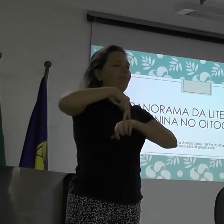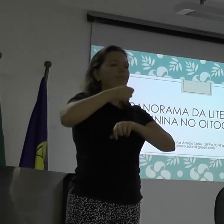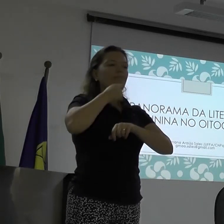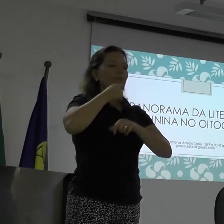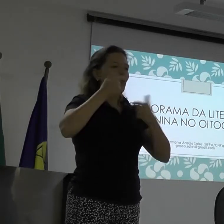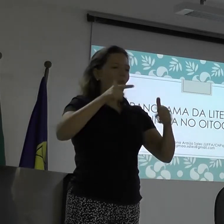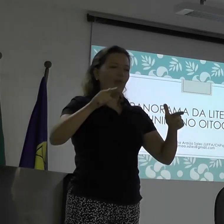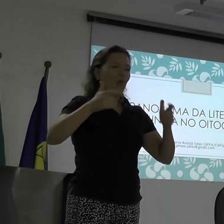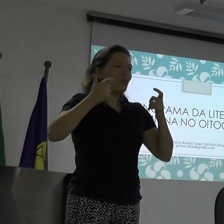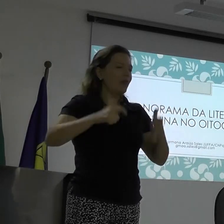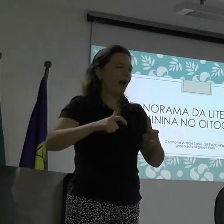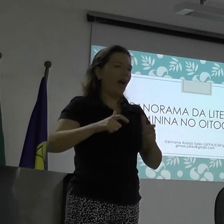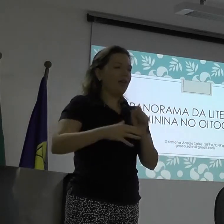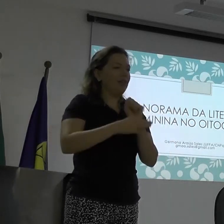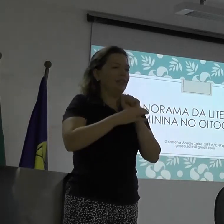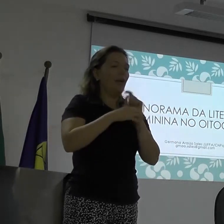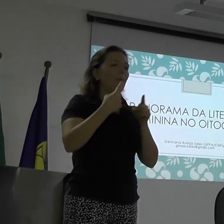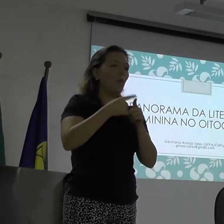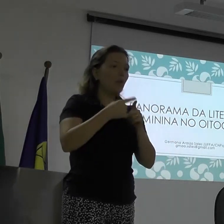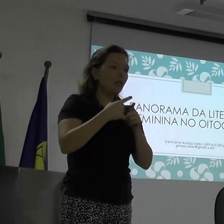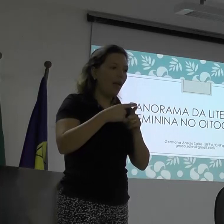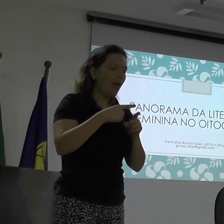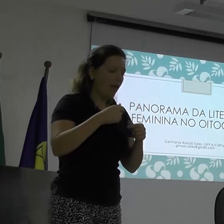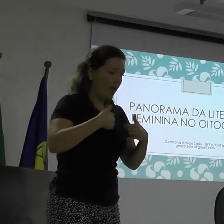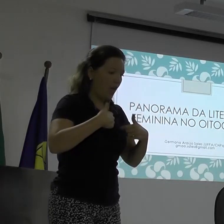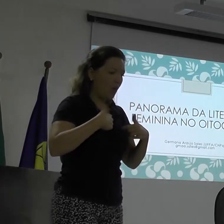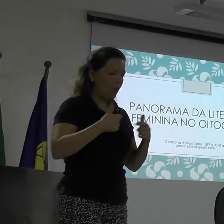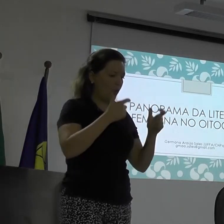gente está no lugar em que é do homem.